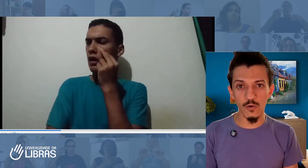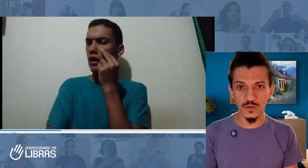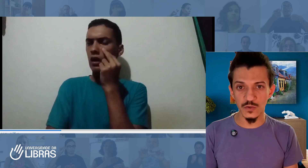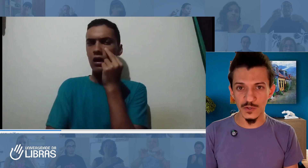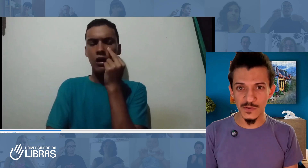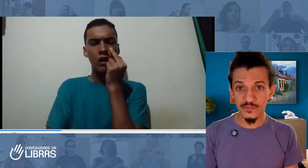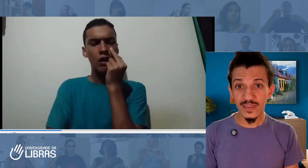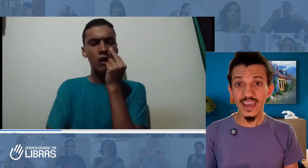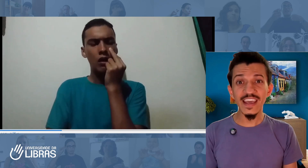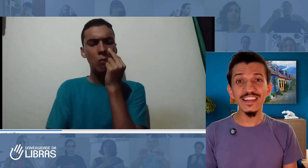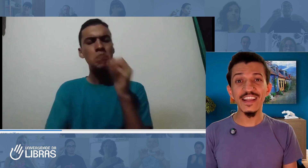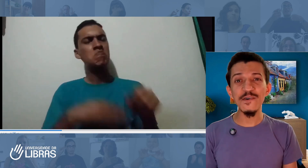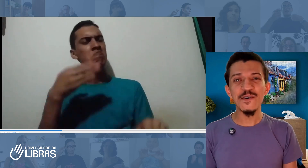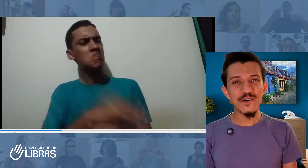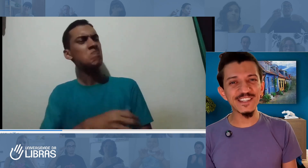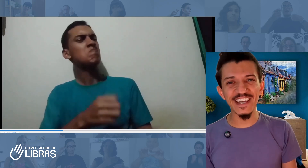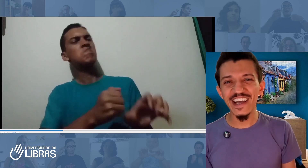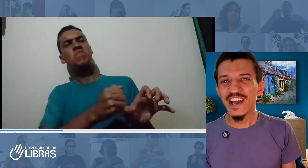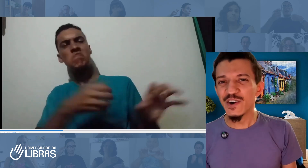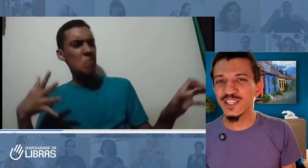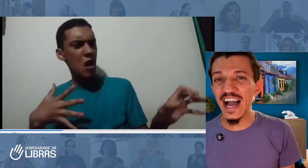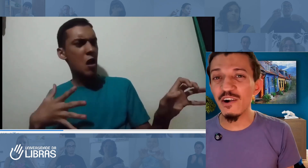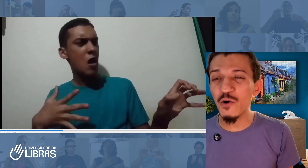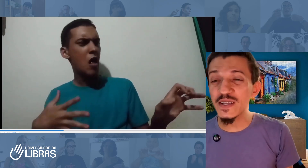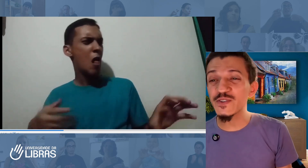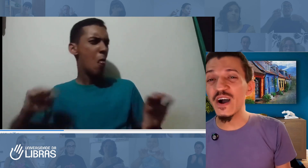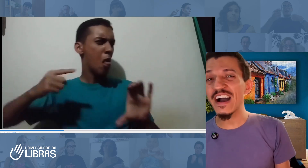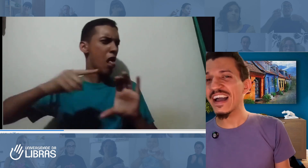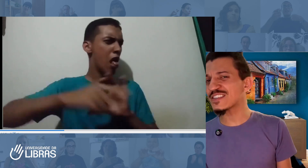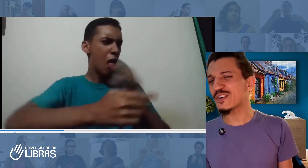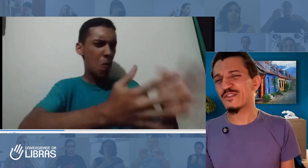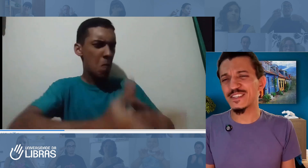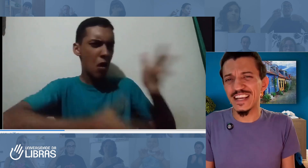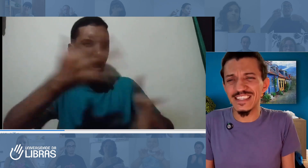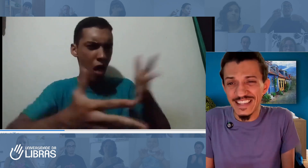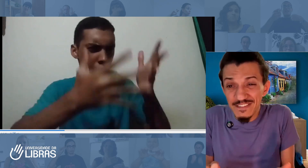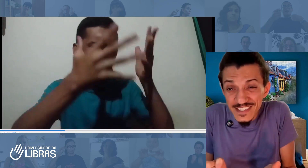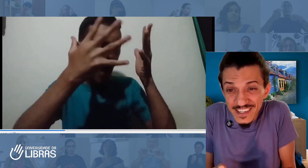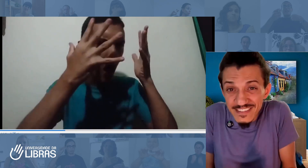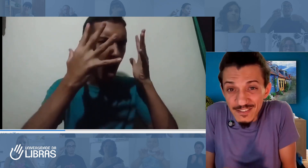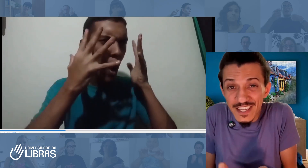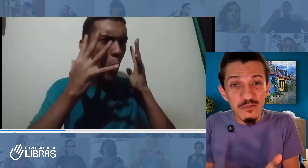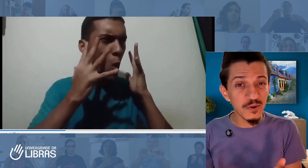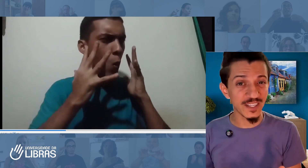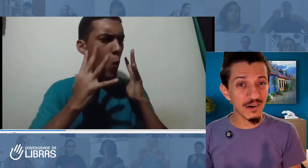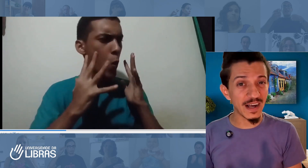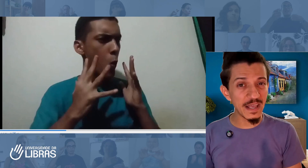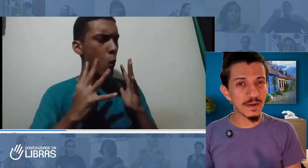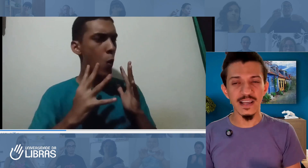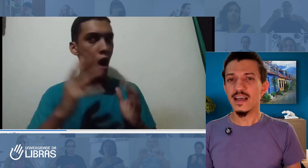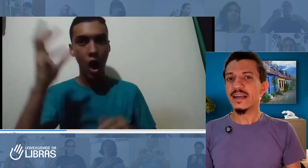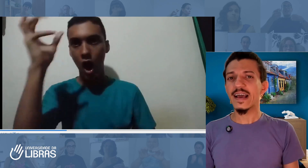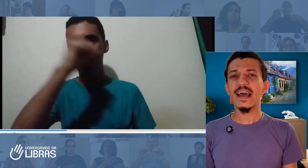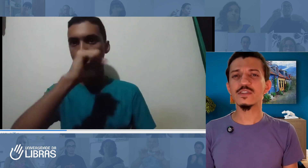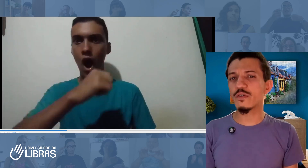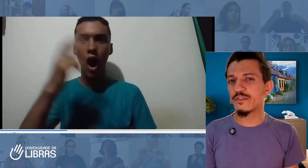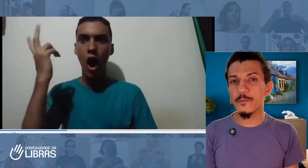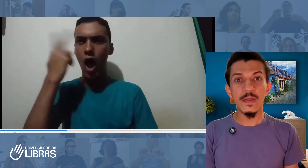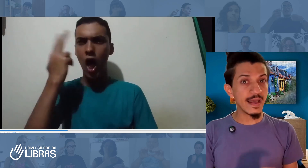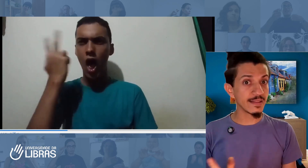surdos. E então, um dia, o Tiago começou a resolver, assim, ele estava se sentindo tão seguro já com a Libras, que ele resolveu entrar em